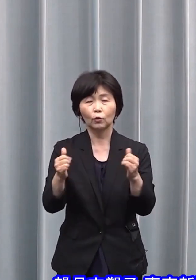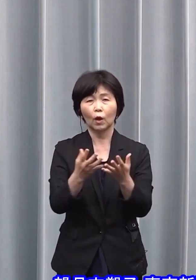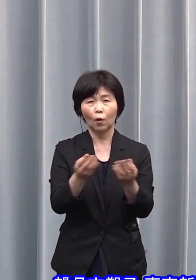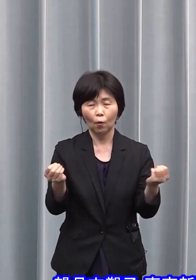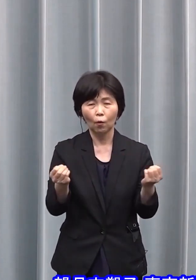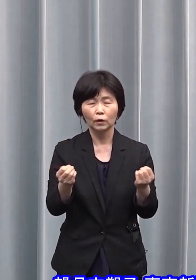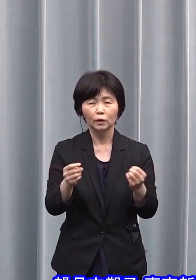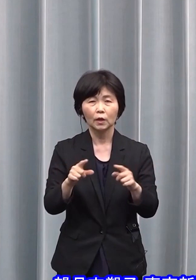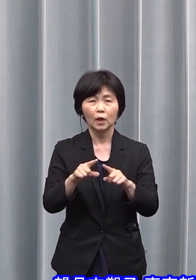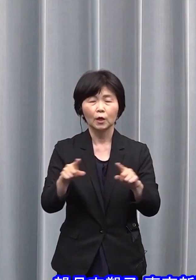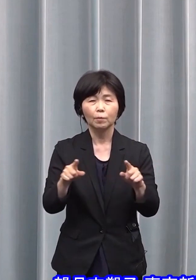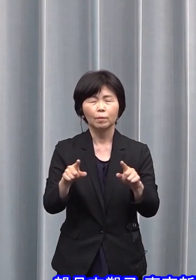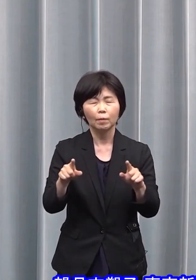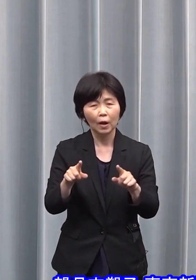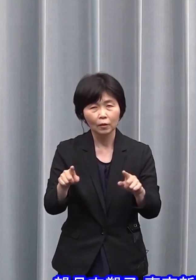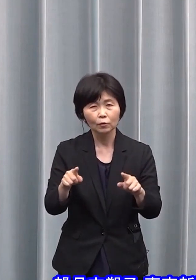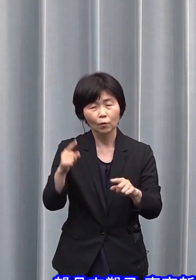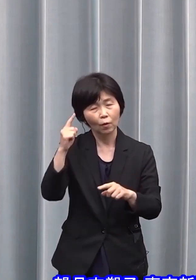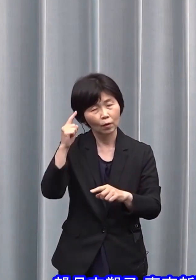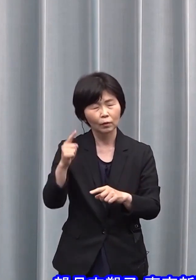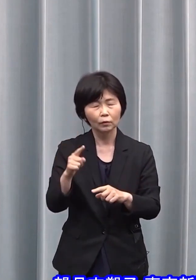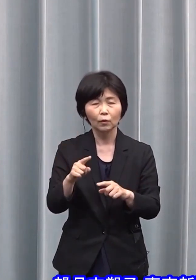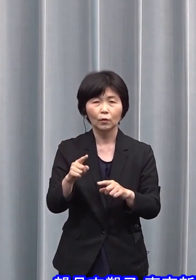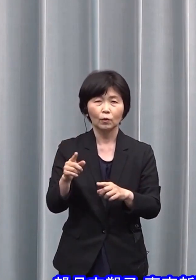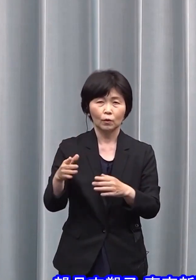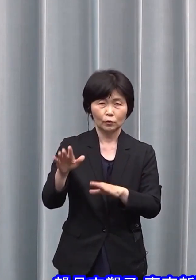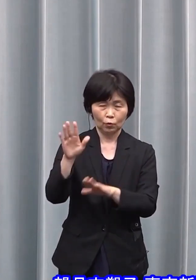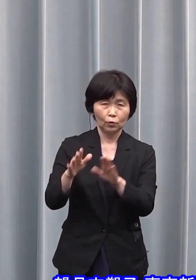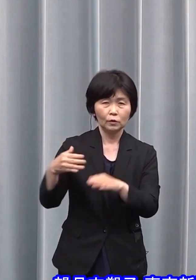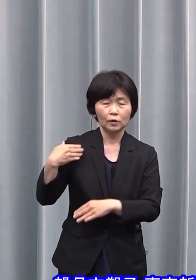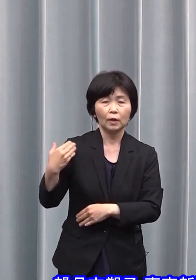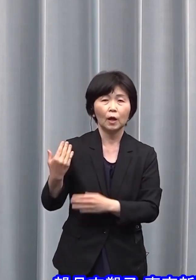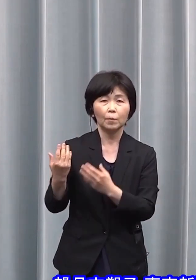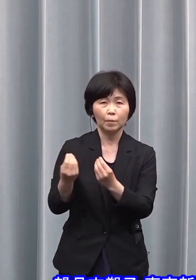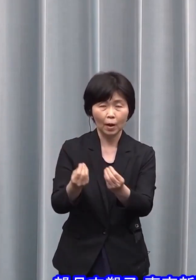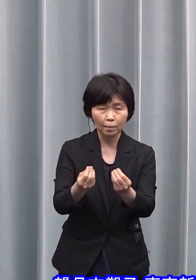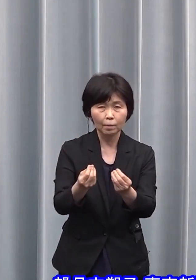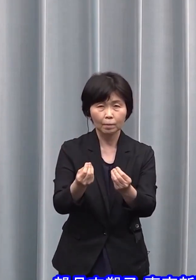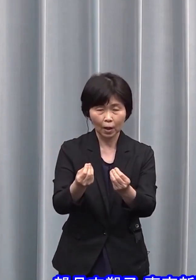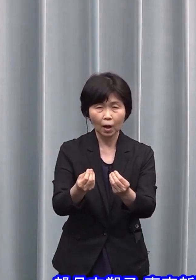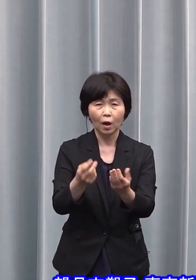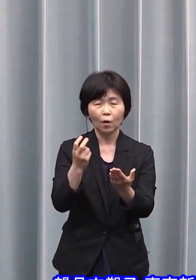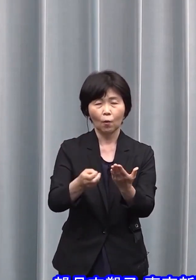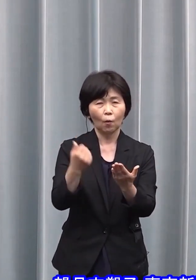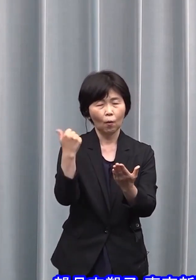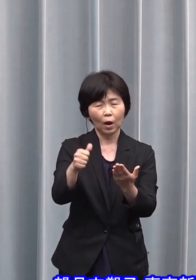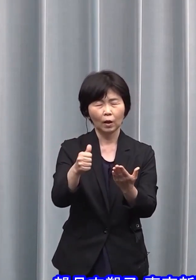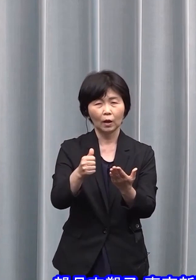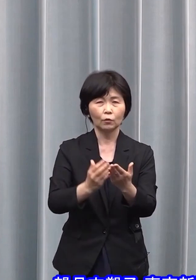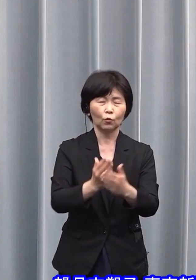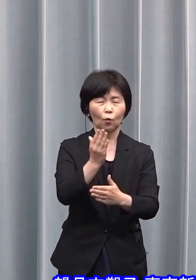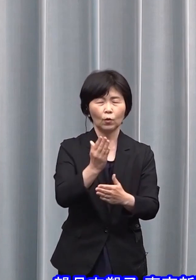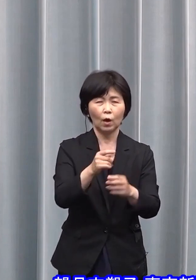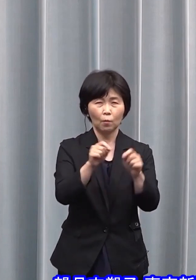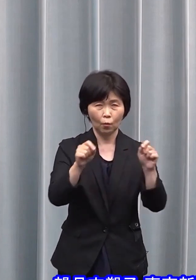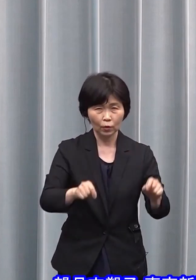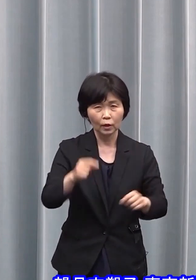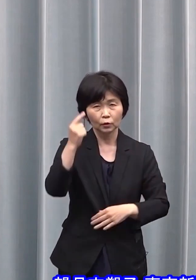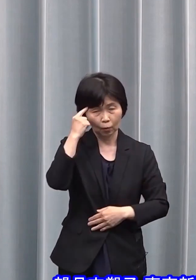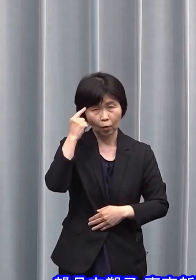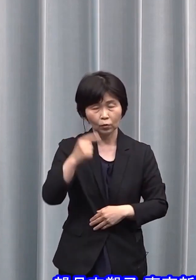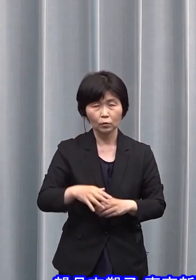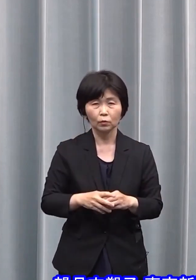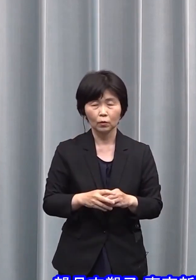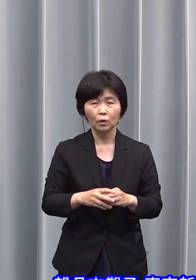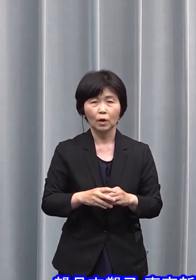ないまま今回の法案の根幹が築かれたということは、非常に問題だというふうに思っております。ご回答できないということでそこ